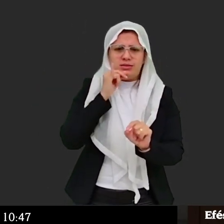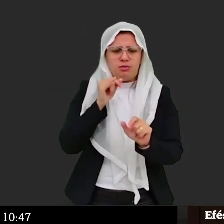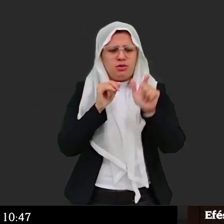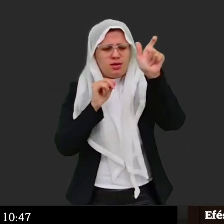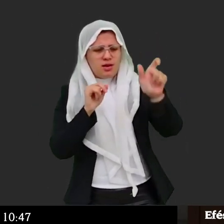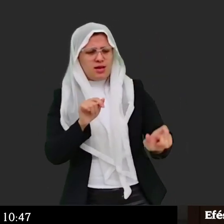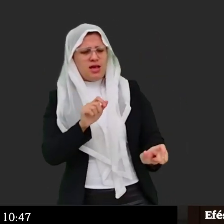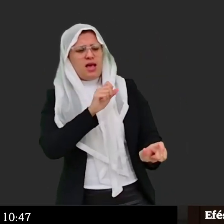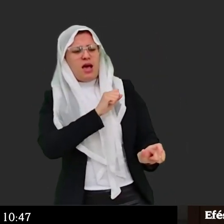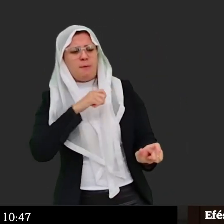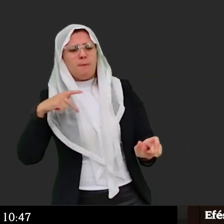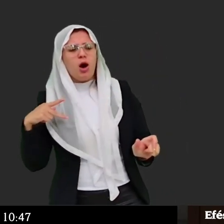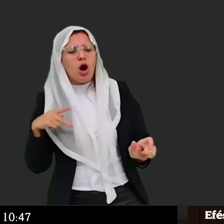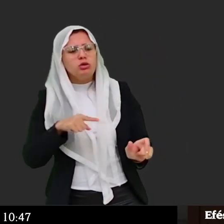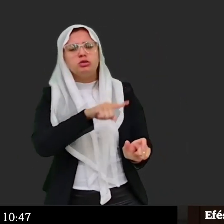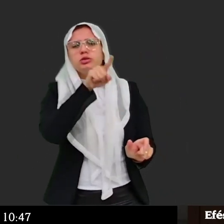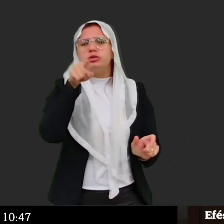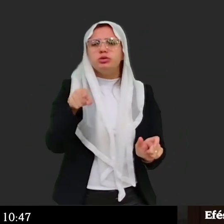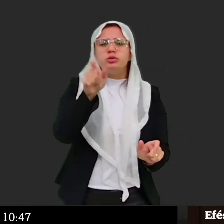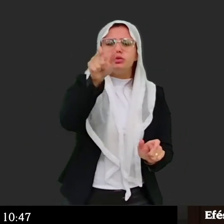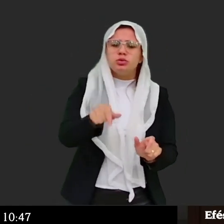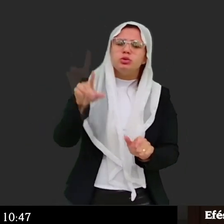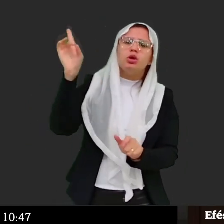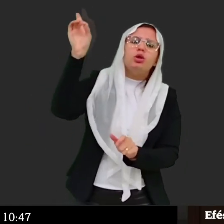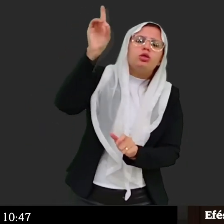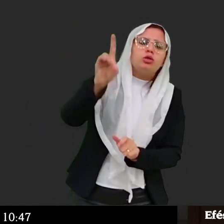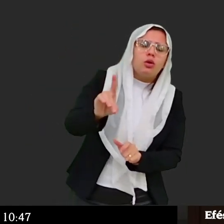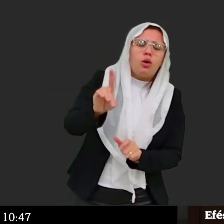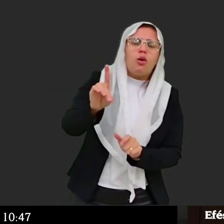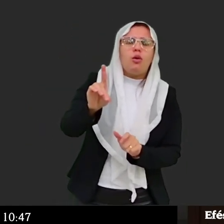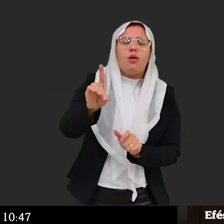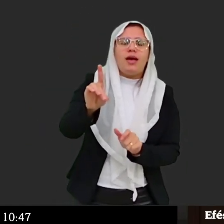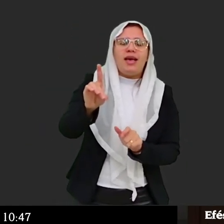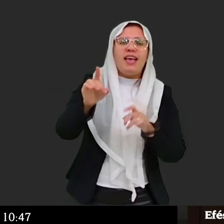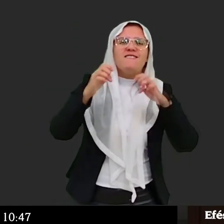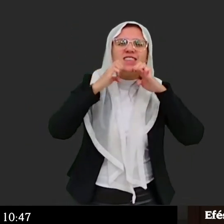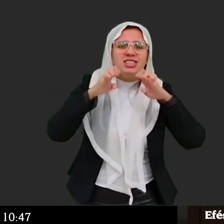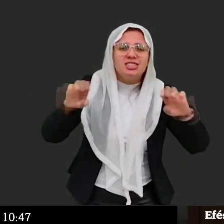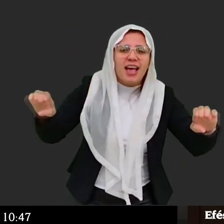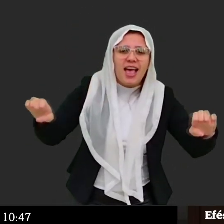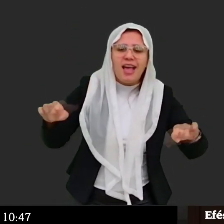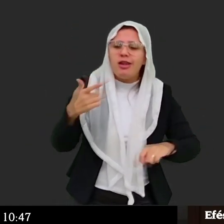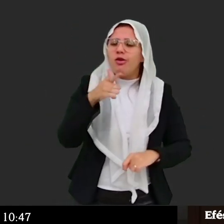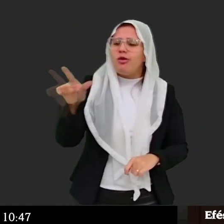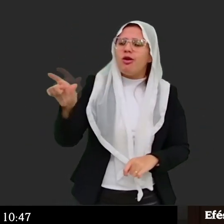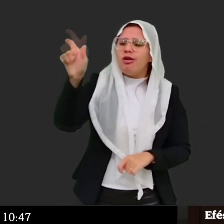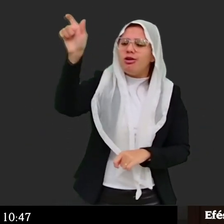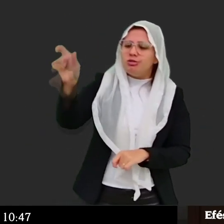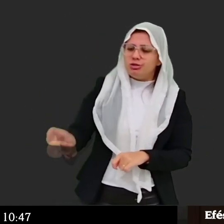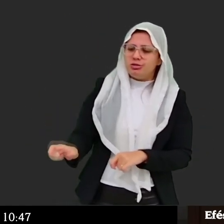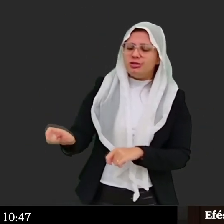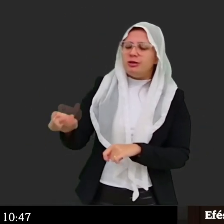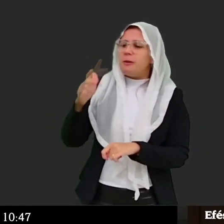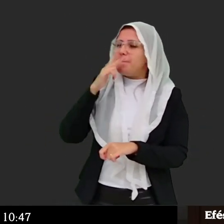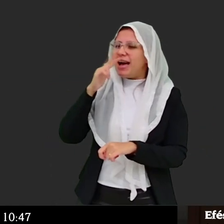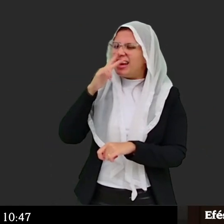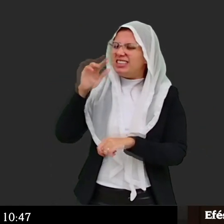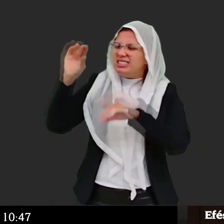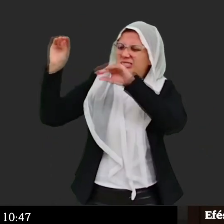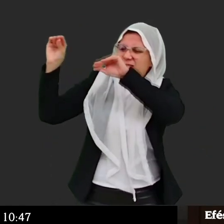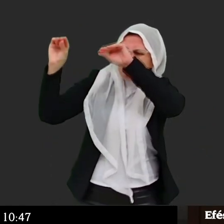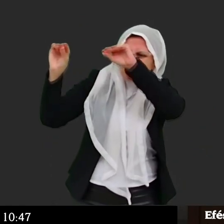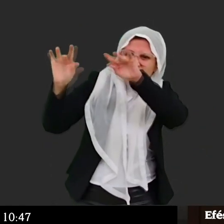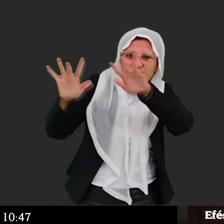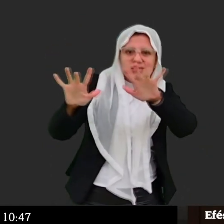profetas, outros evangelistas, outros pastores e doutores também, isto é, com grande conhecimento